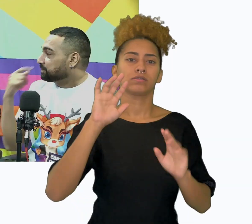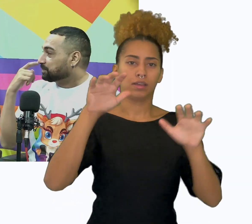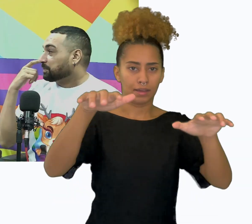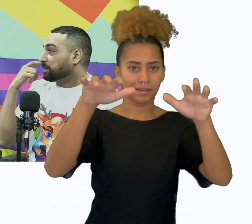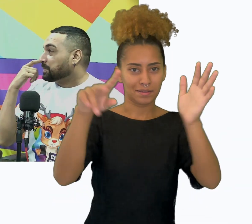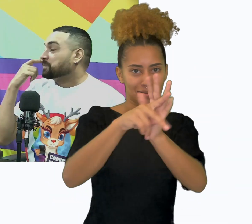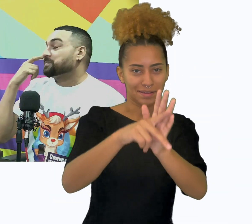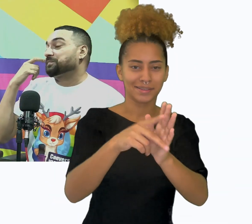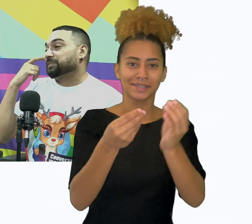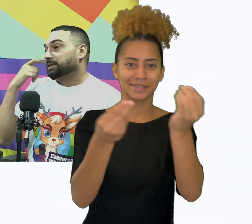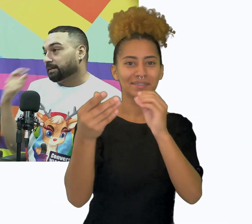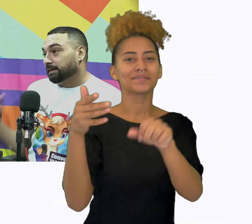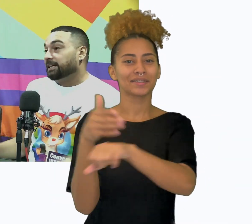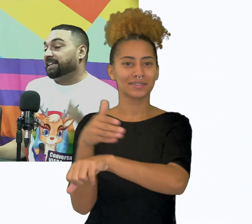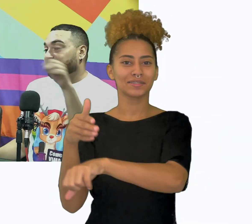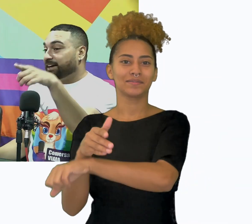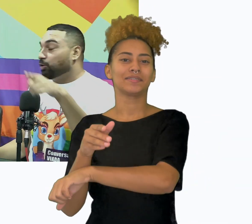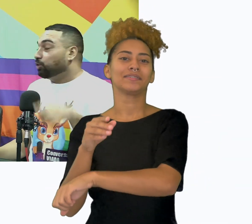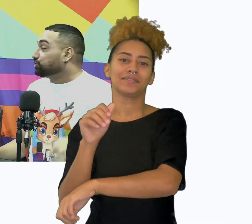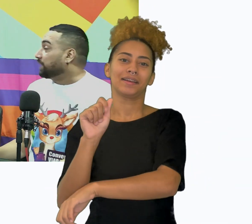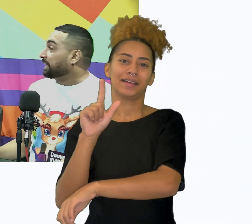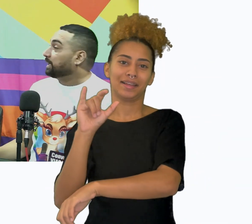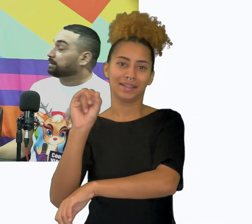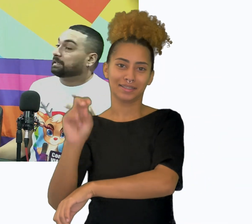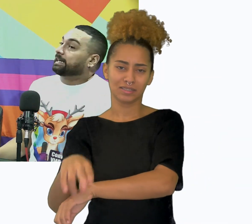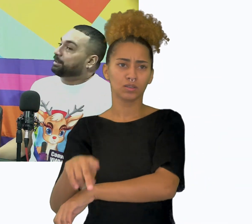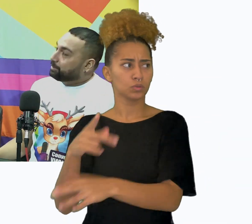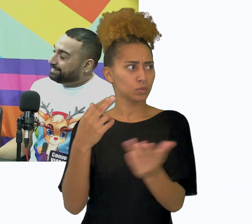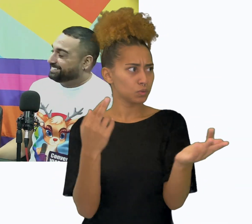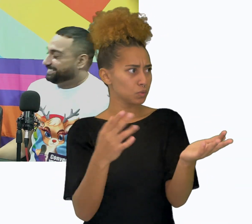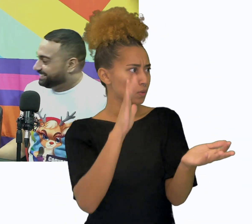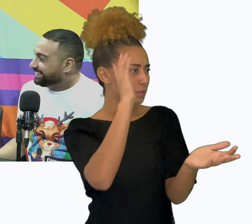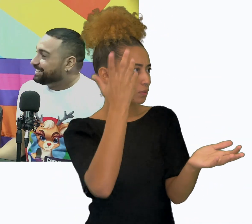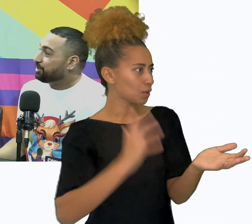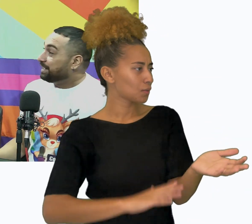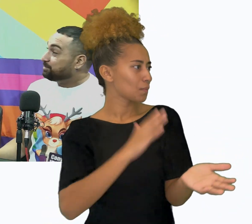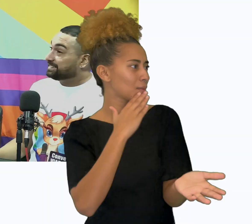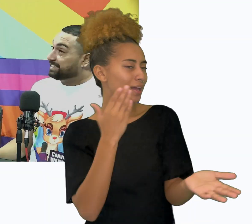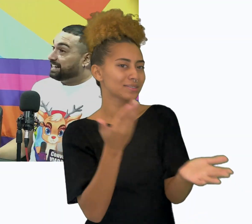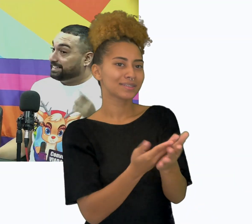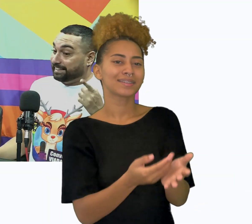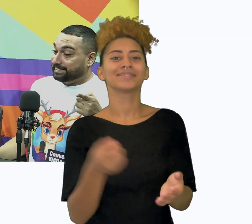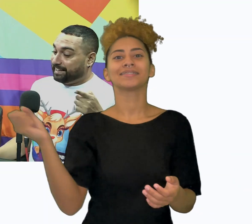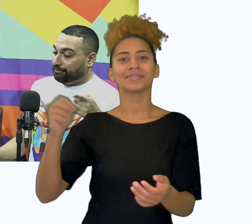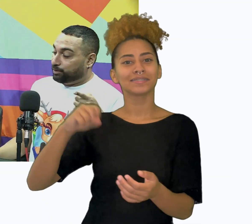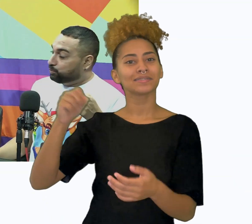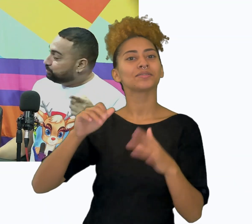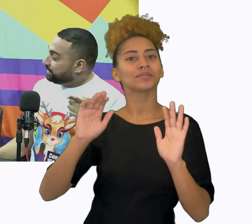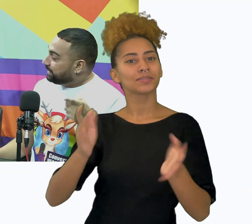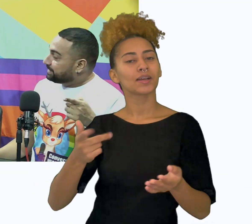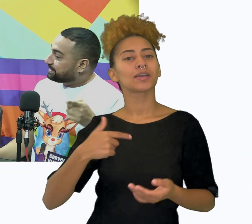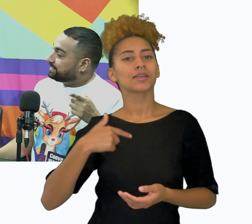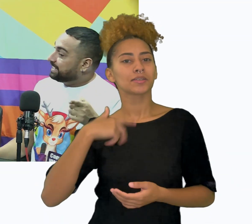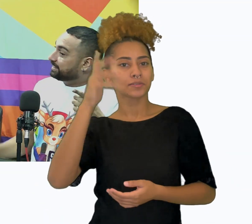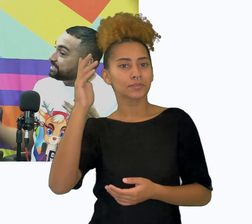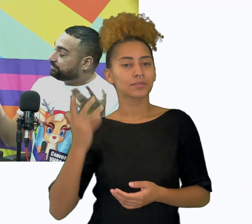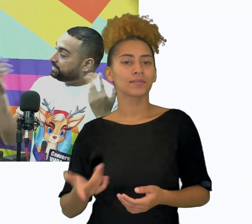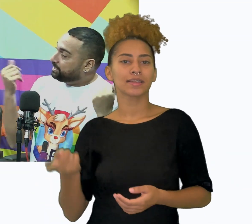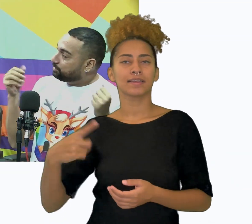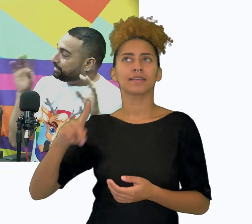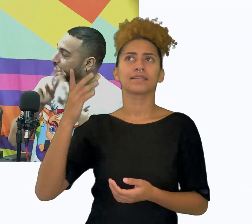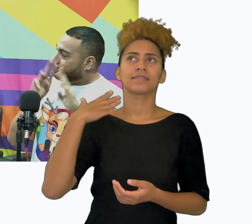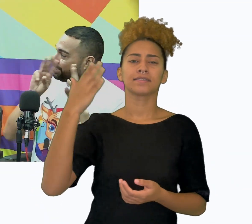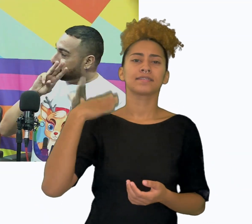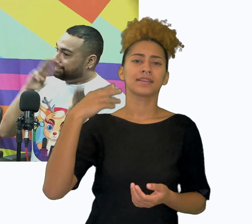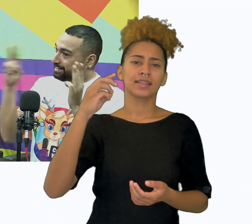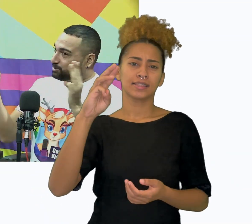Alisson participou. Que até hoje... Tu é era a- uma drag eu- também, eu tô passada. Eu era uma drag e teve um deles que elas vinham